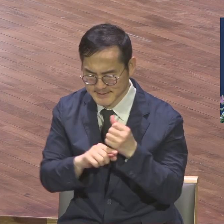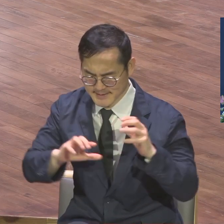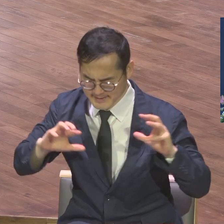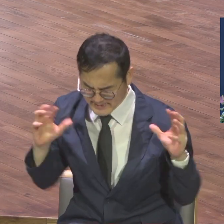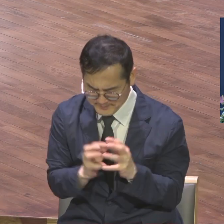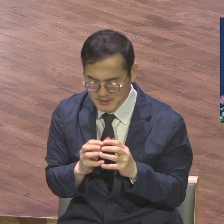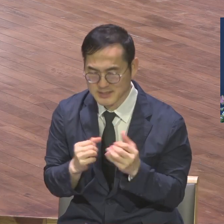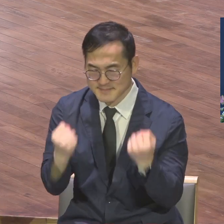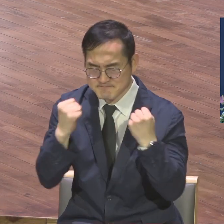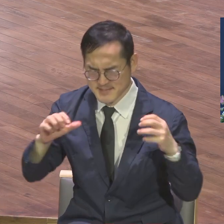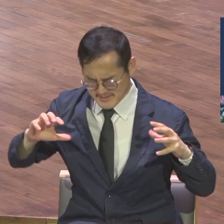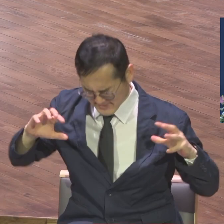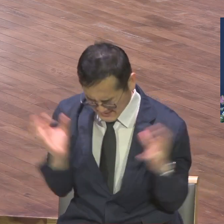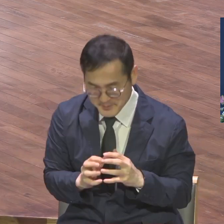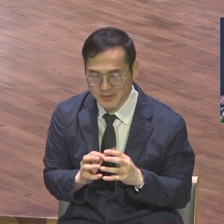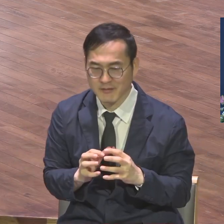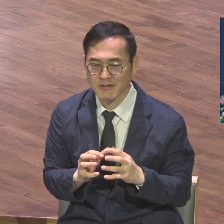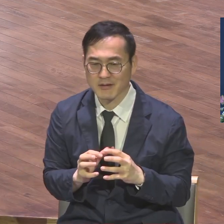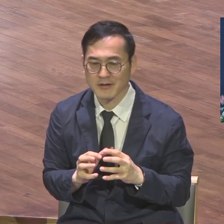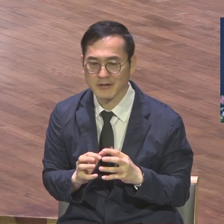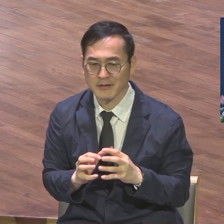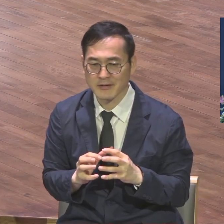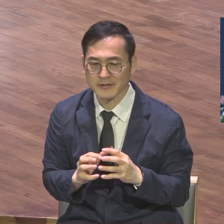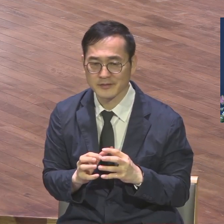다하고 힘을 다하여